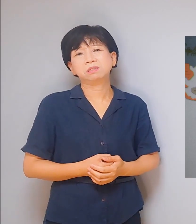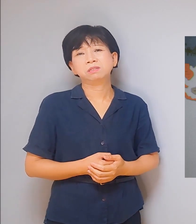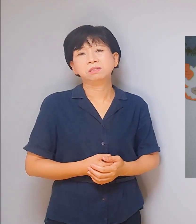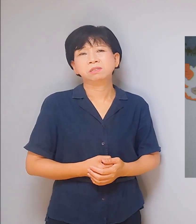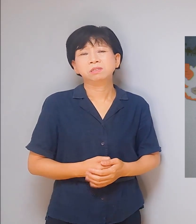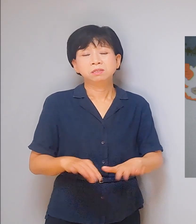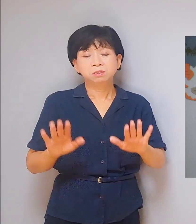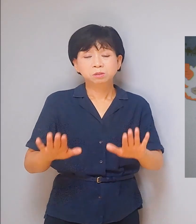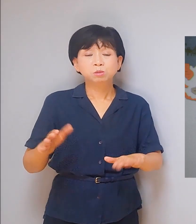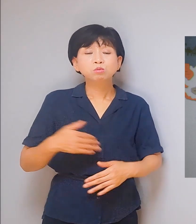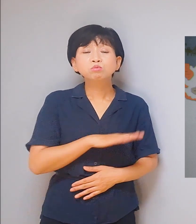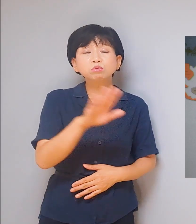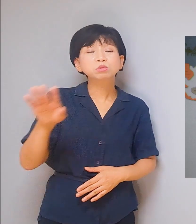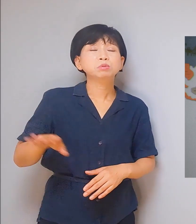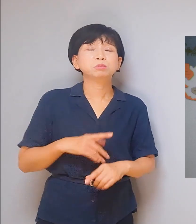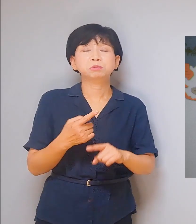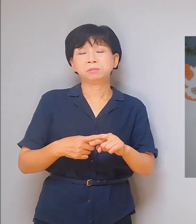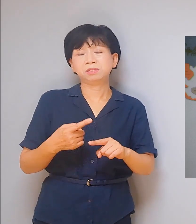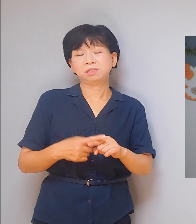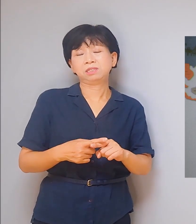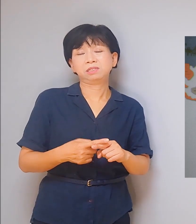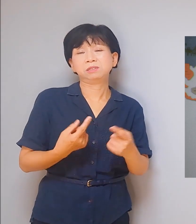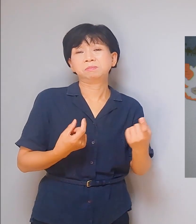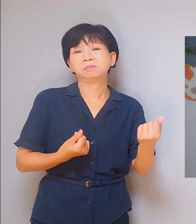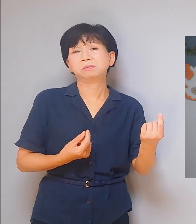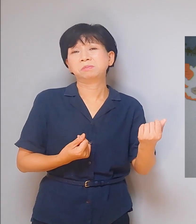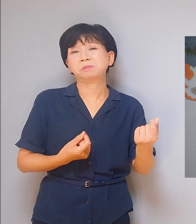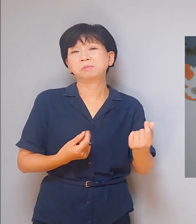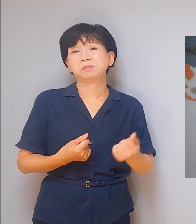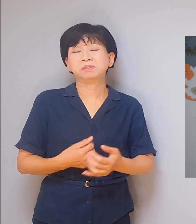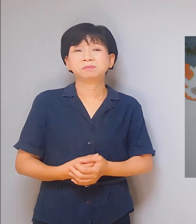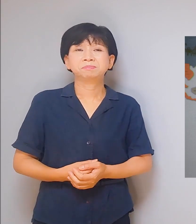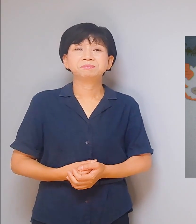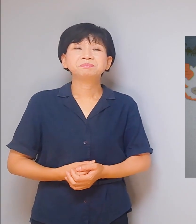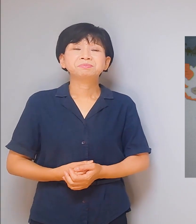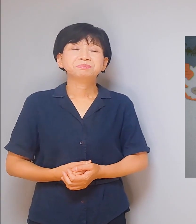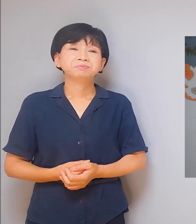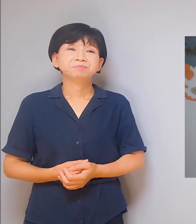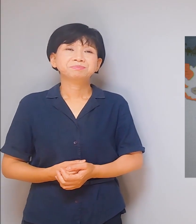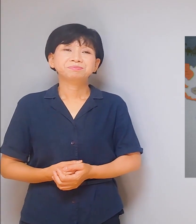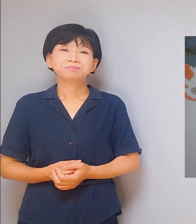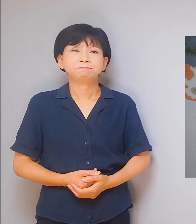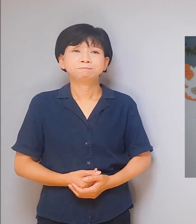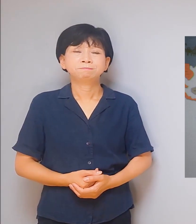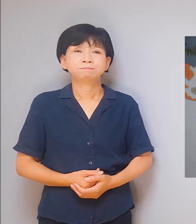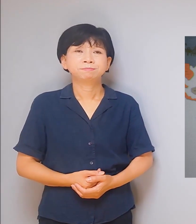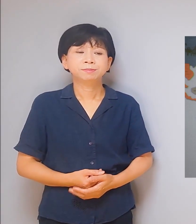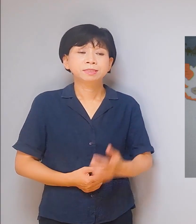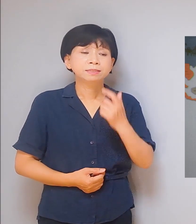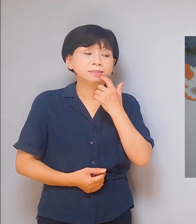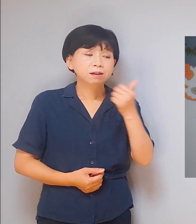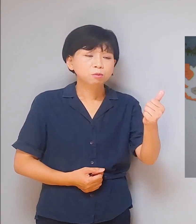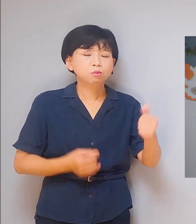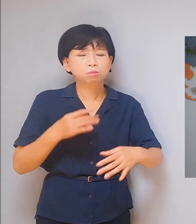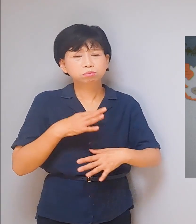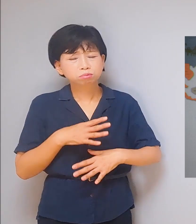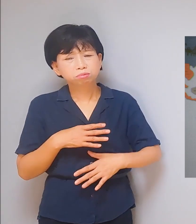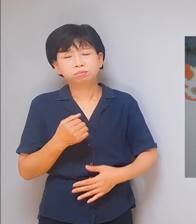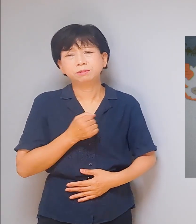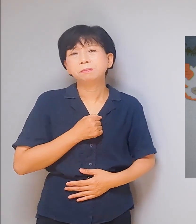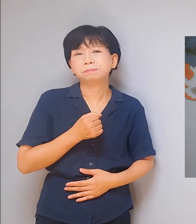살아가는 우리의 형편들도 그다지 별로 달라진 게 없는 거죠. 야곱은 심히